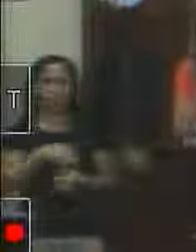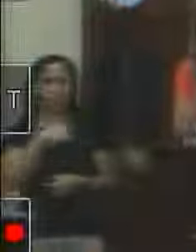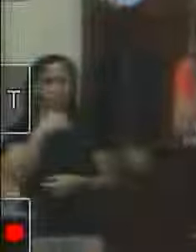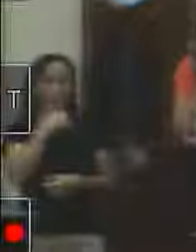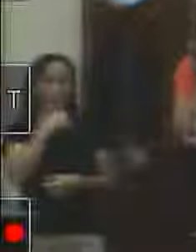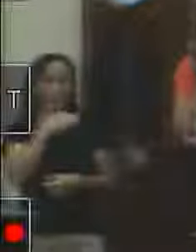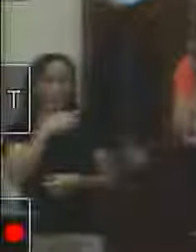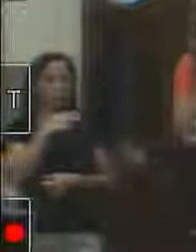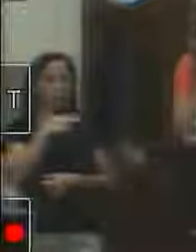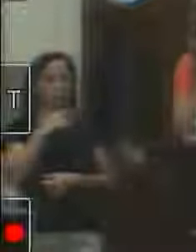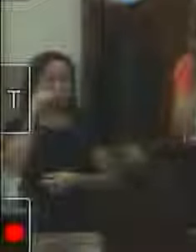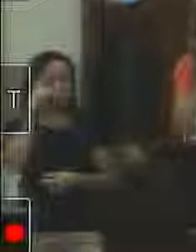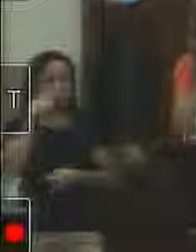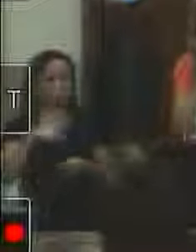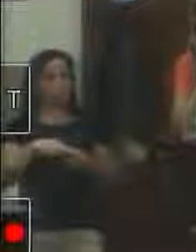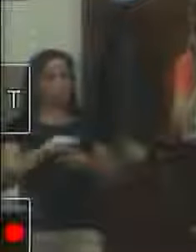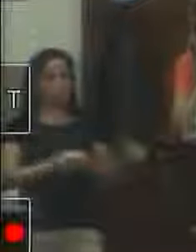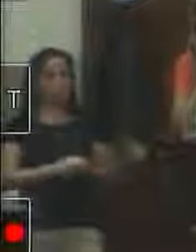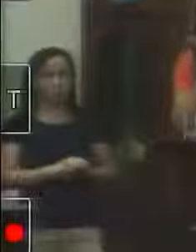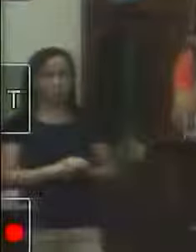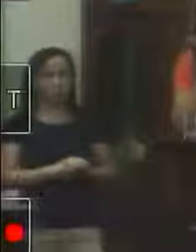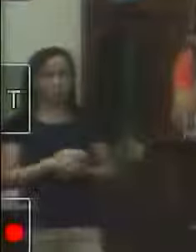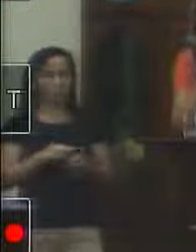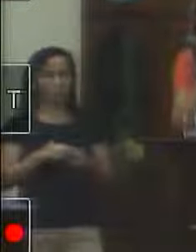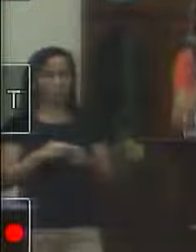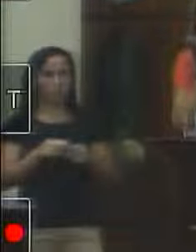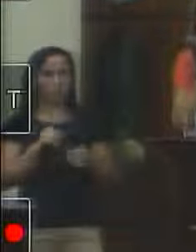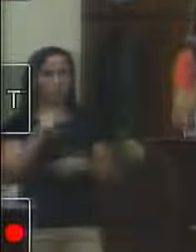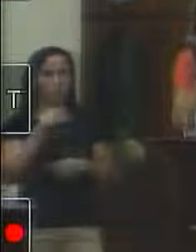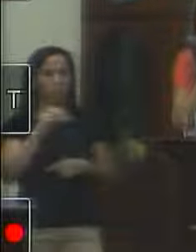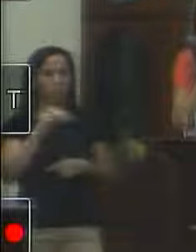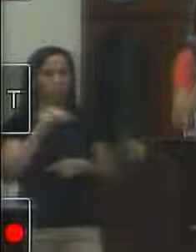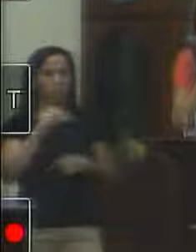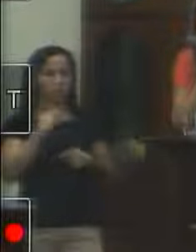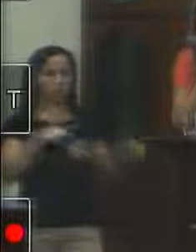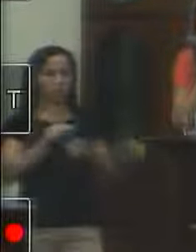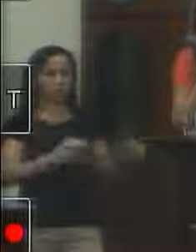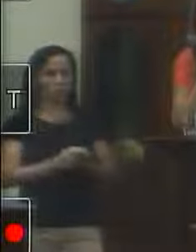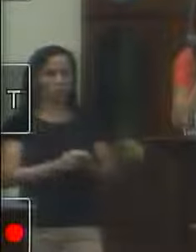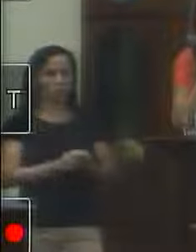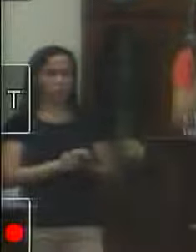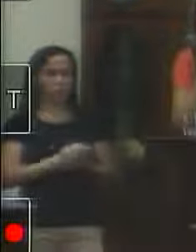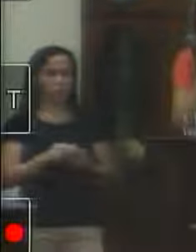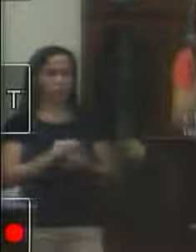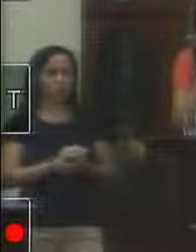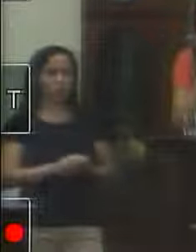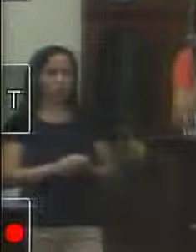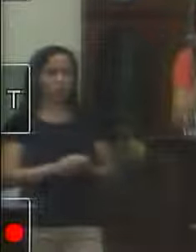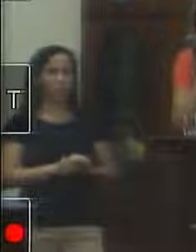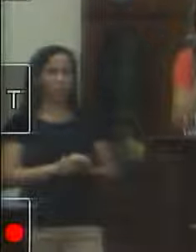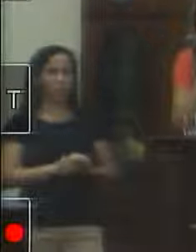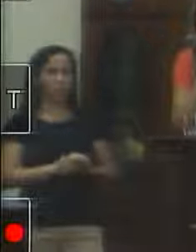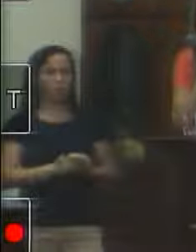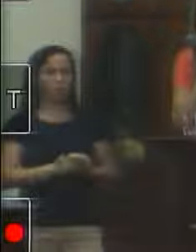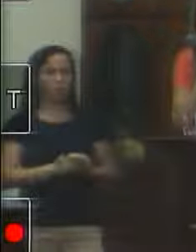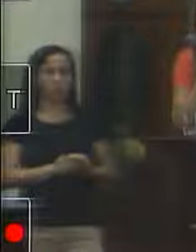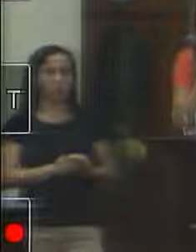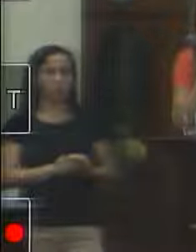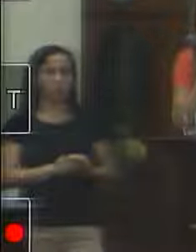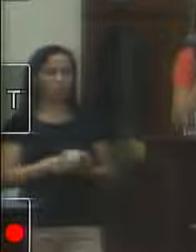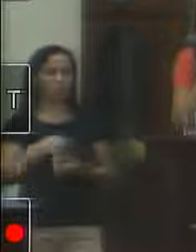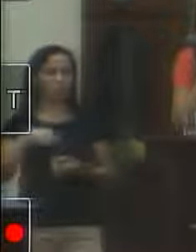que não ficou em casa e tal, que a Glória, se assim posso lhe chamar, Glória, vocês